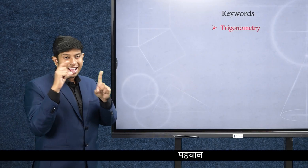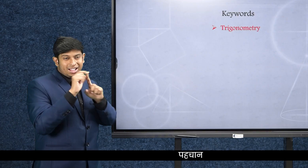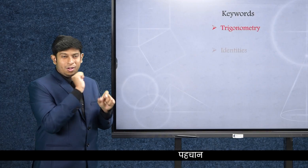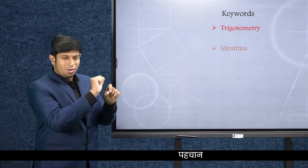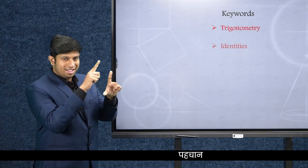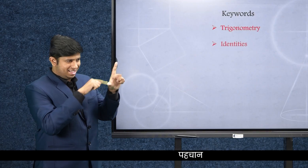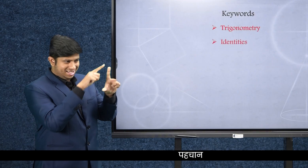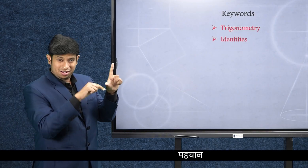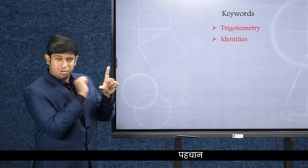पहचाना,